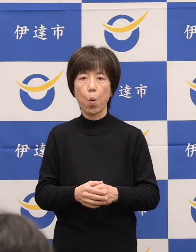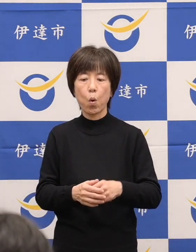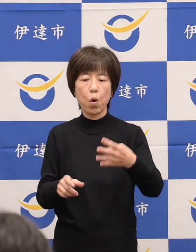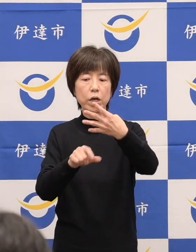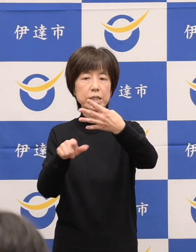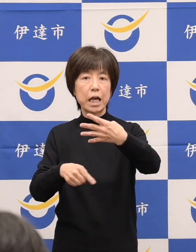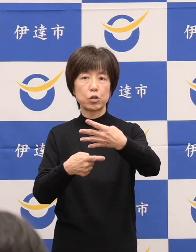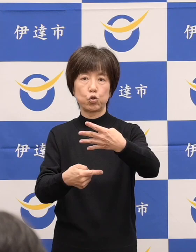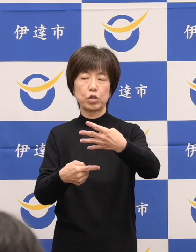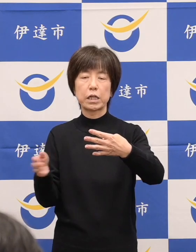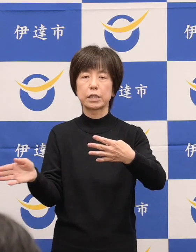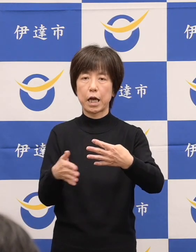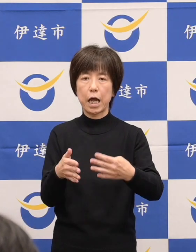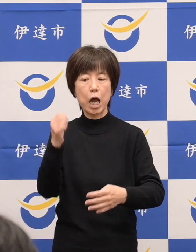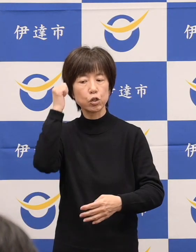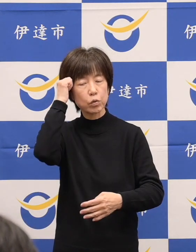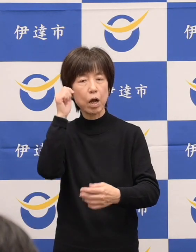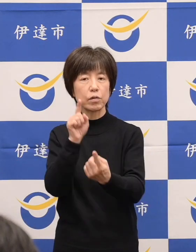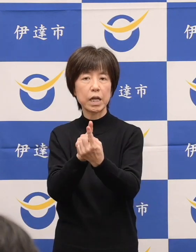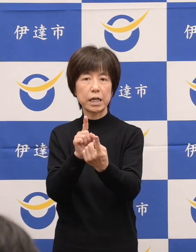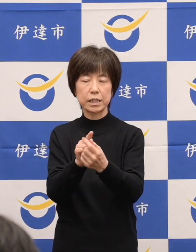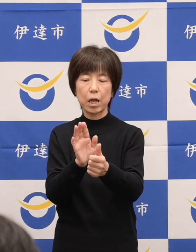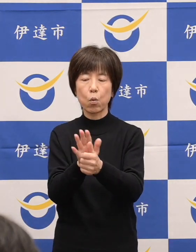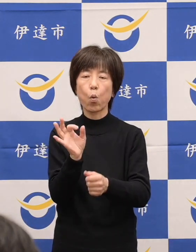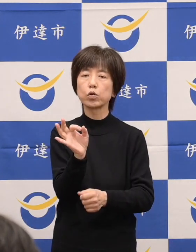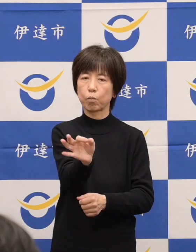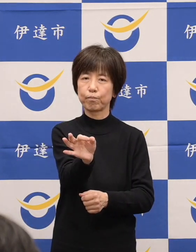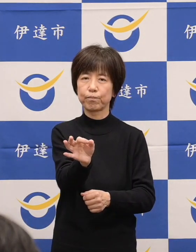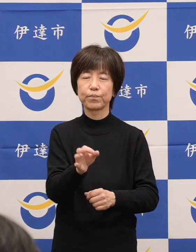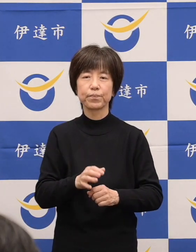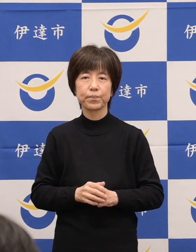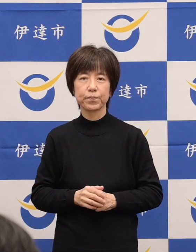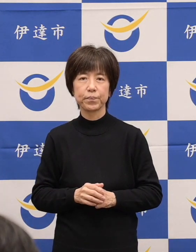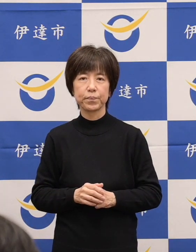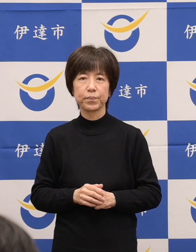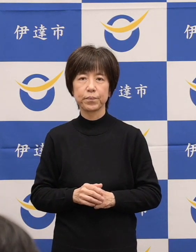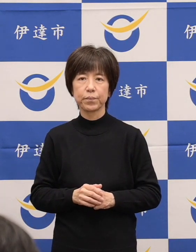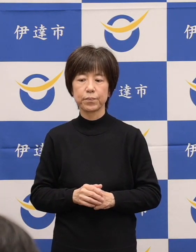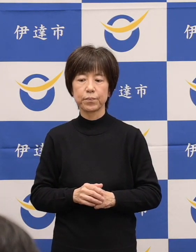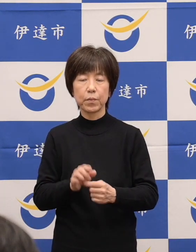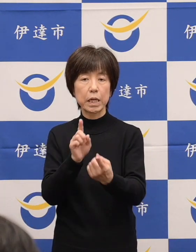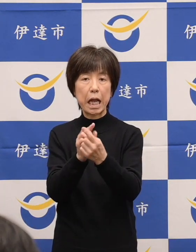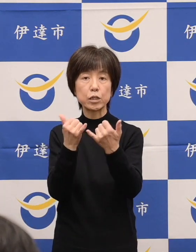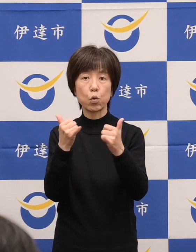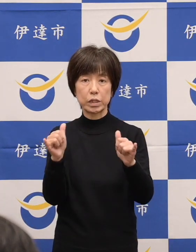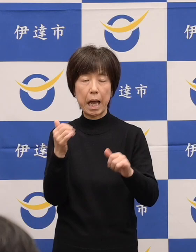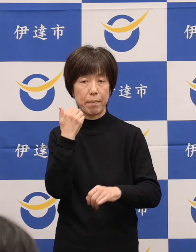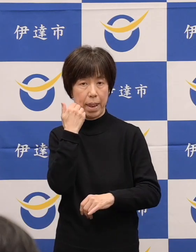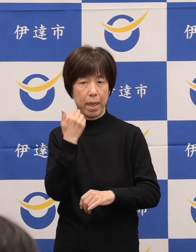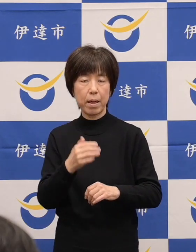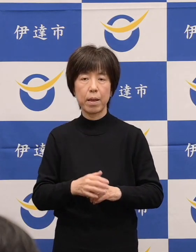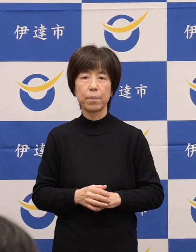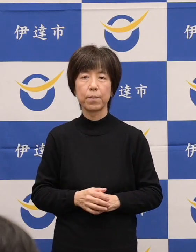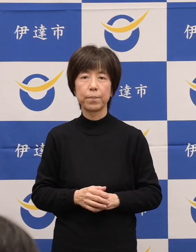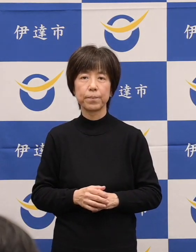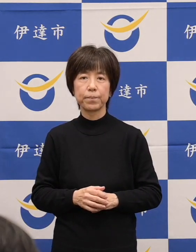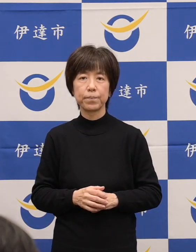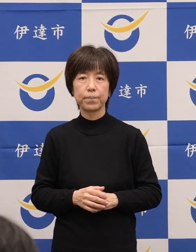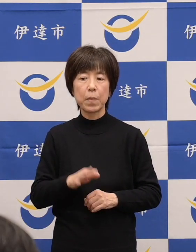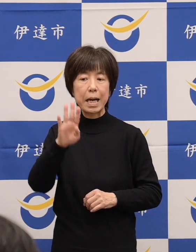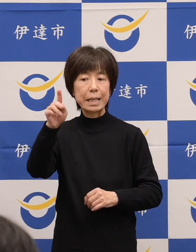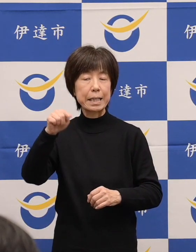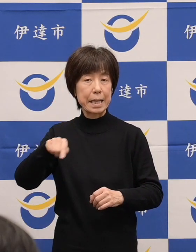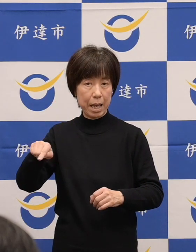月1日からの宿泊に対して補助をしてまいります。対象者でございますが、県